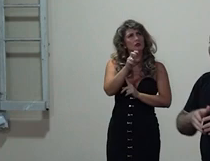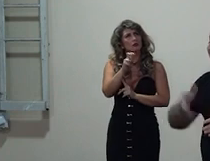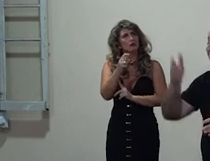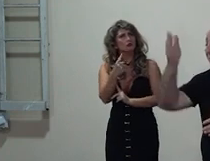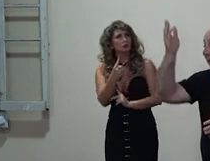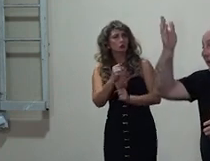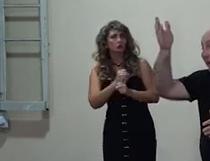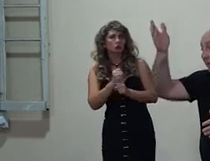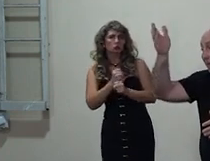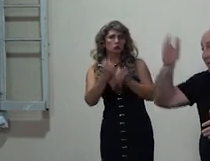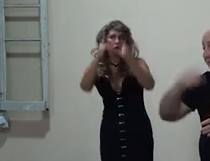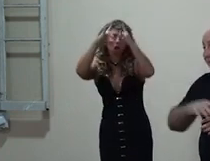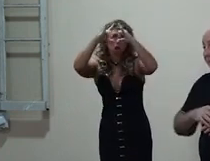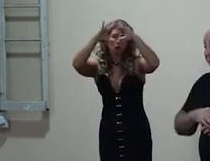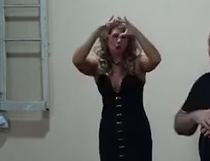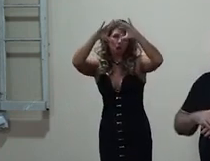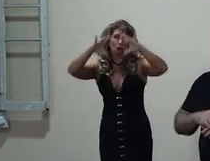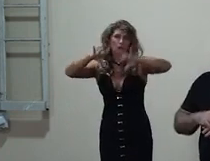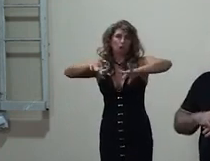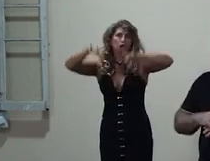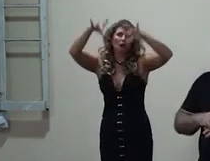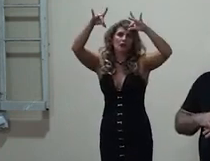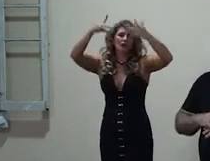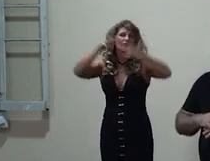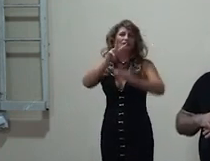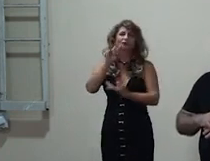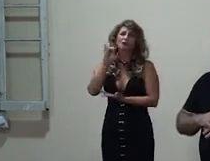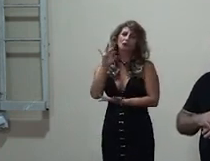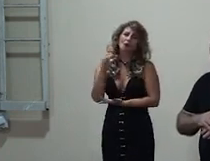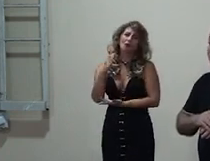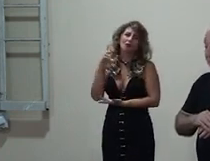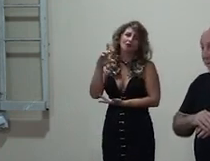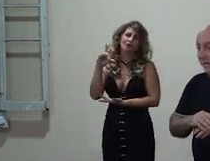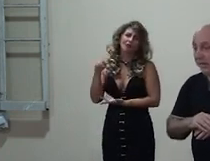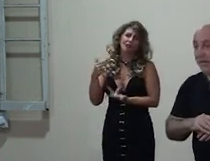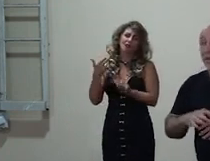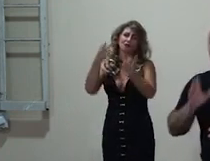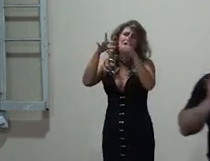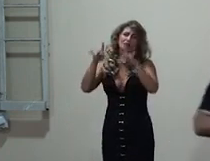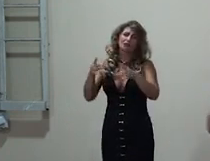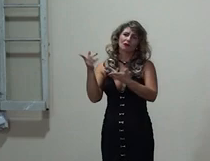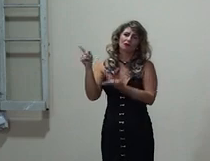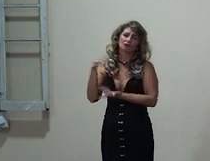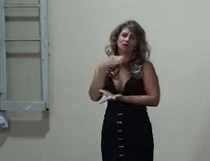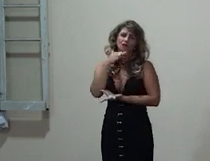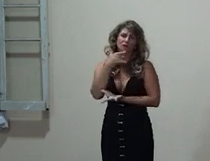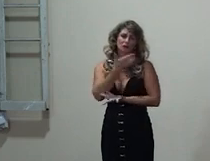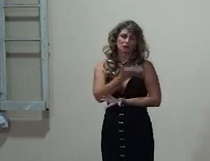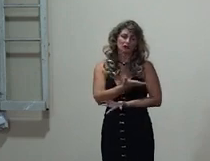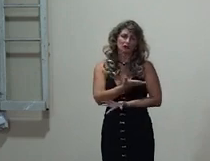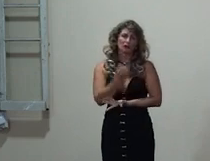o Palacete Visconde Nácar? Qual é a diferença? Eu estive no